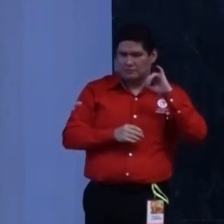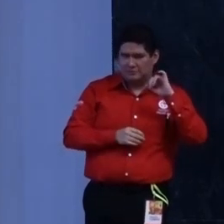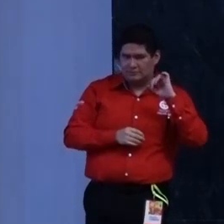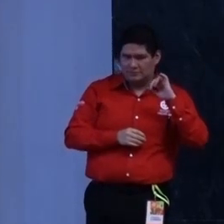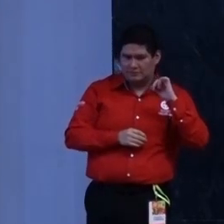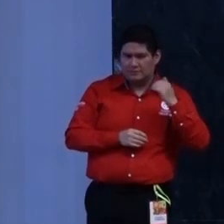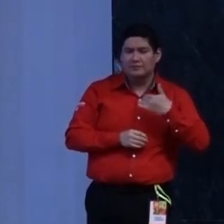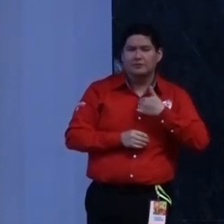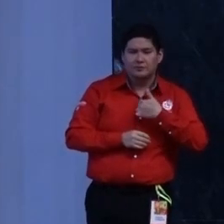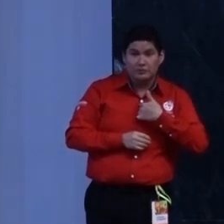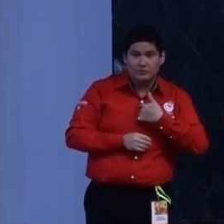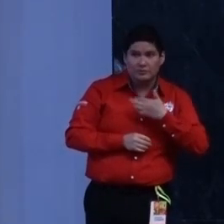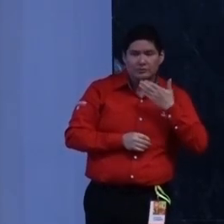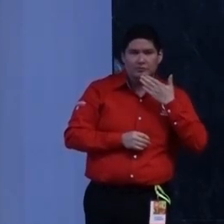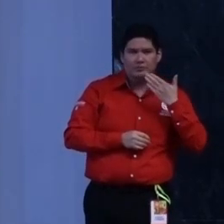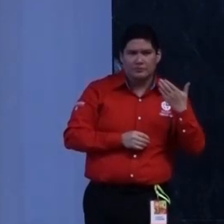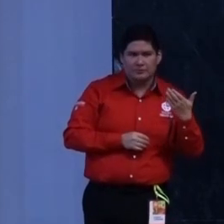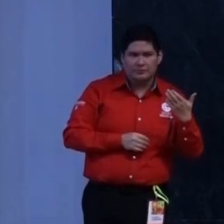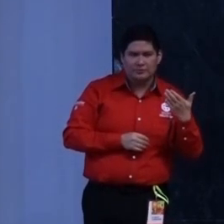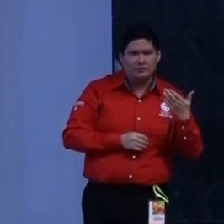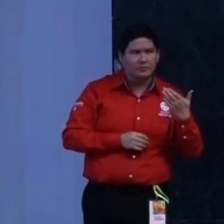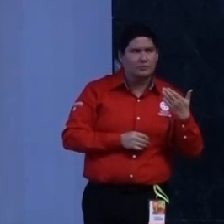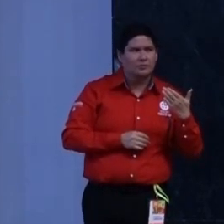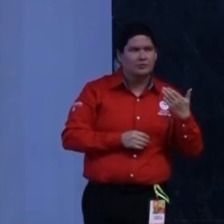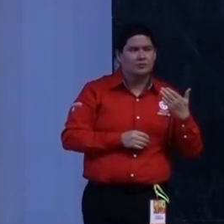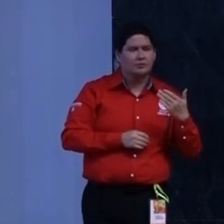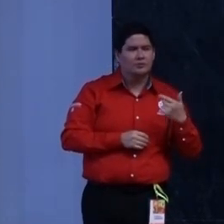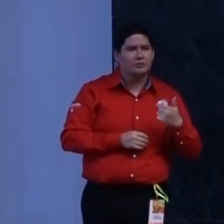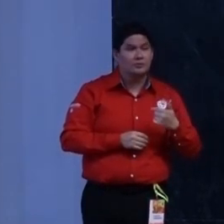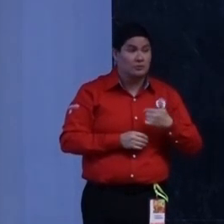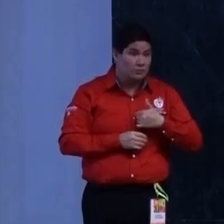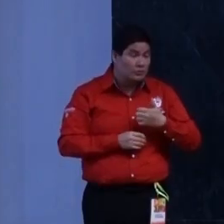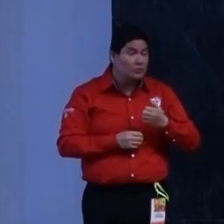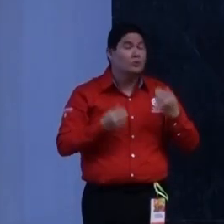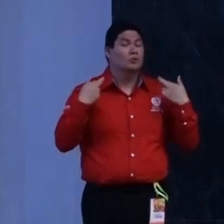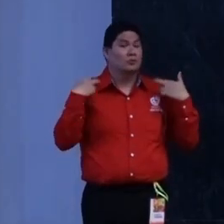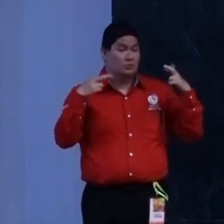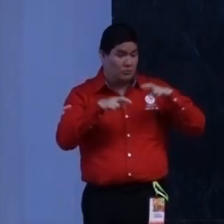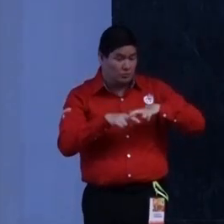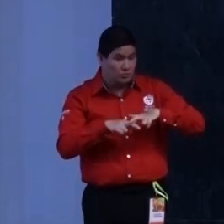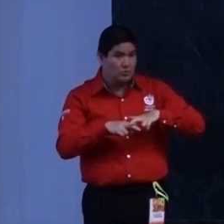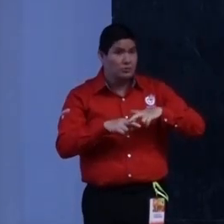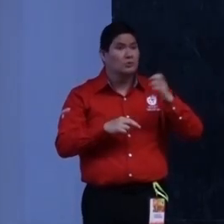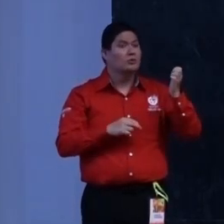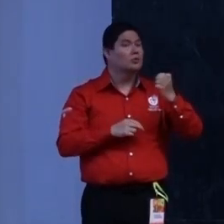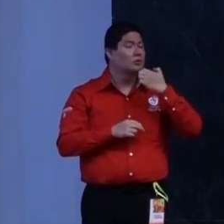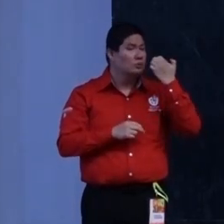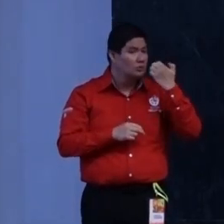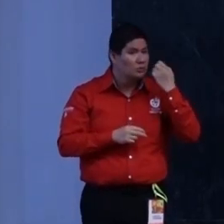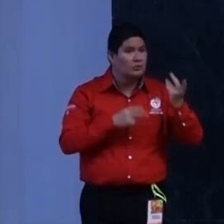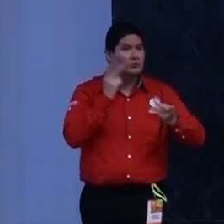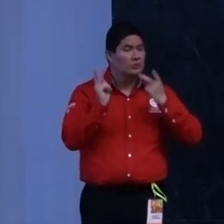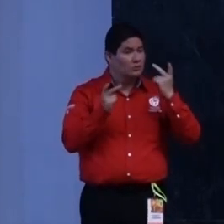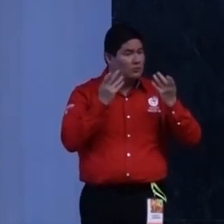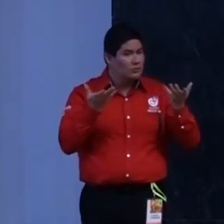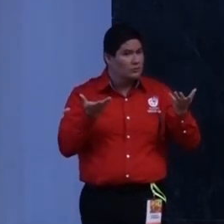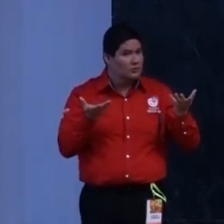Yo, bueno, lo he conseguido con algunos maestros de escuelas. La verdad es